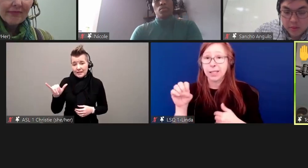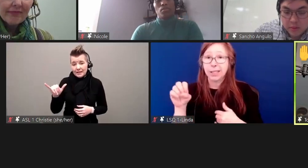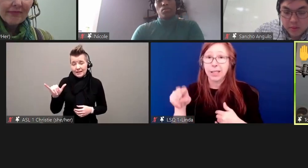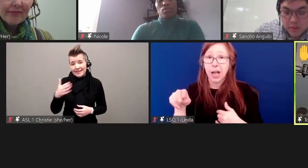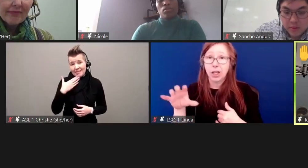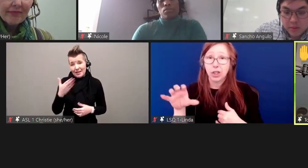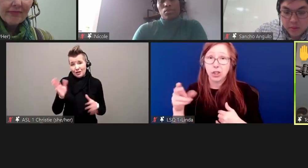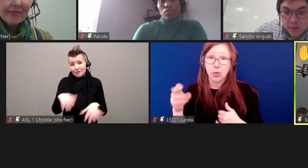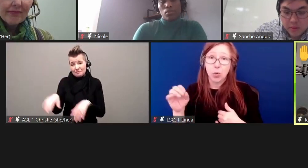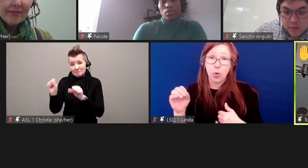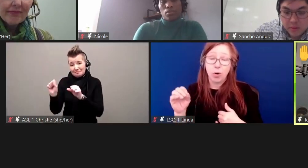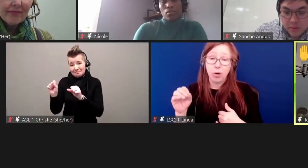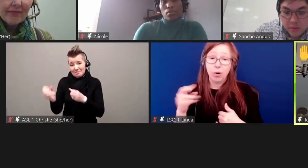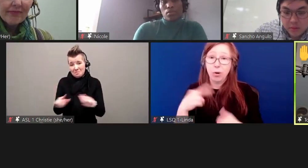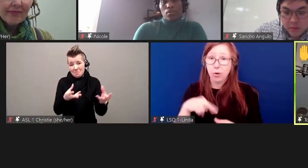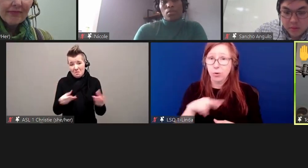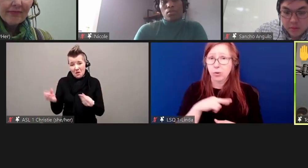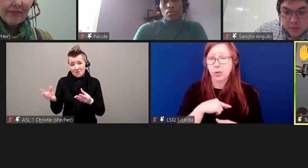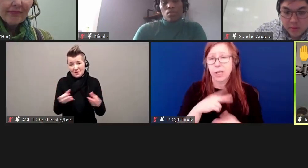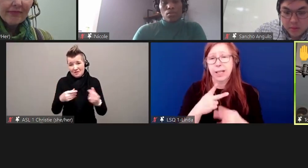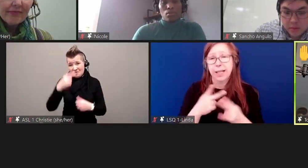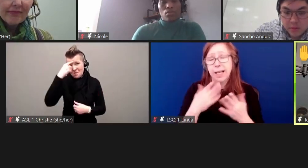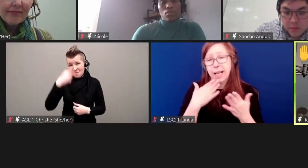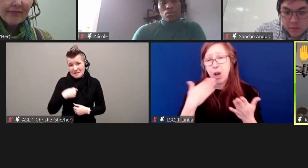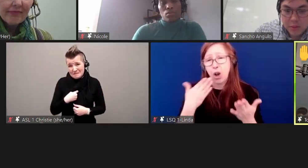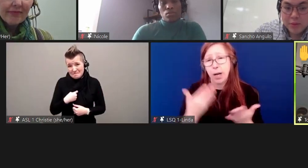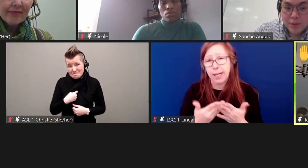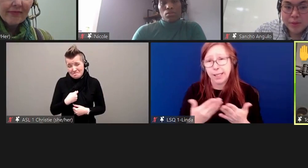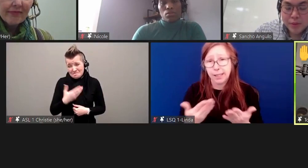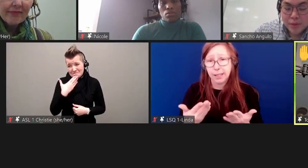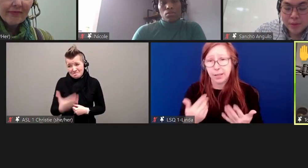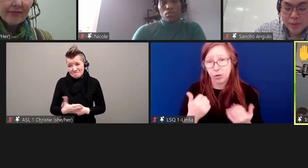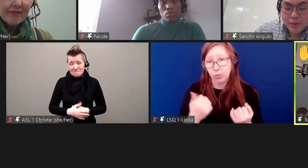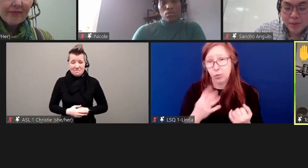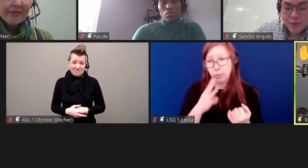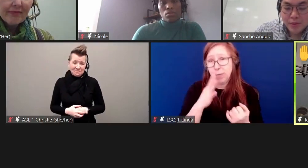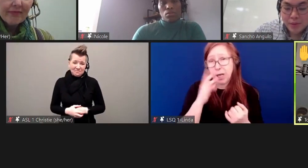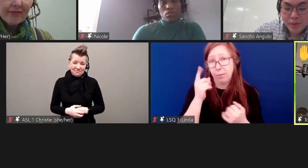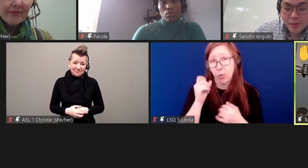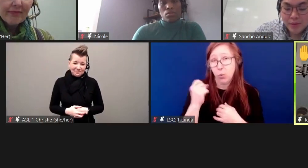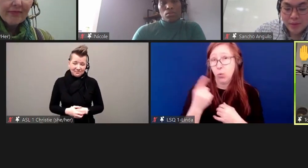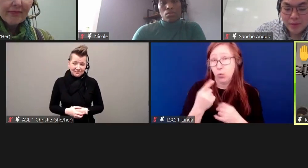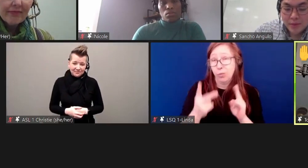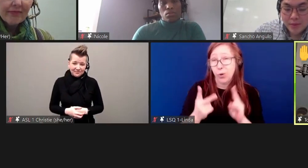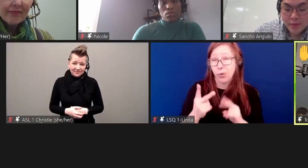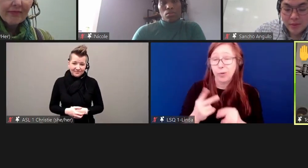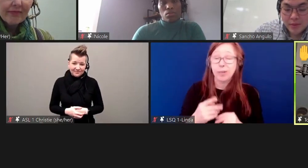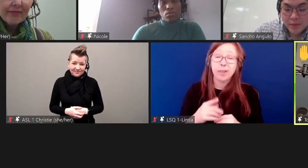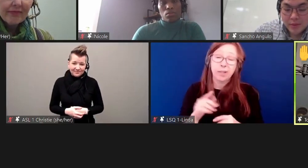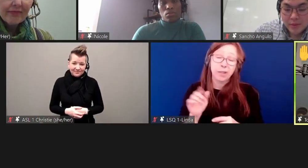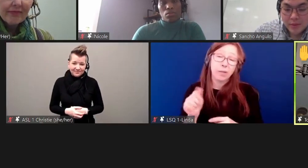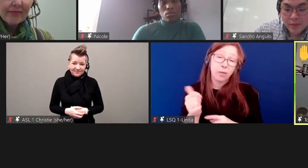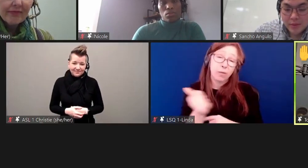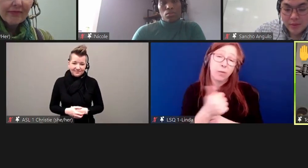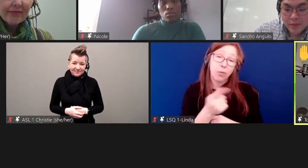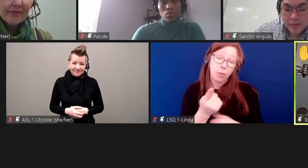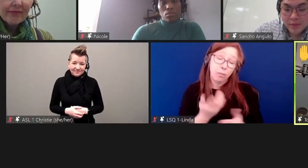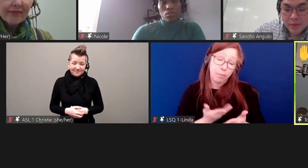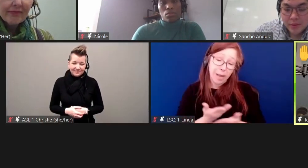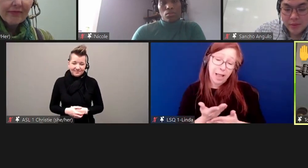sommes très reconnaissants parce que je peux parler pour tout le monde qui est ici. Vous avez partagé beaucoup de